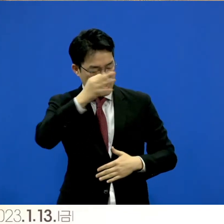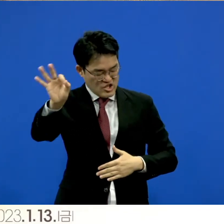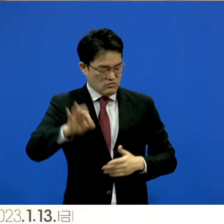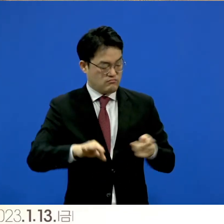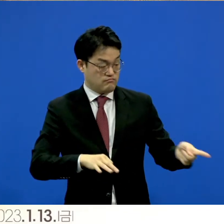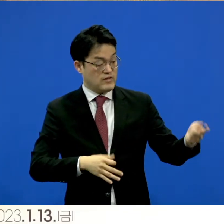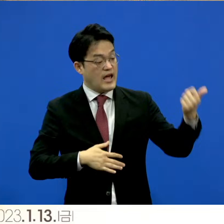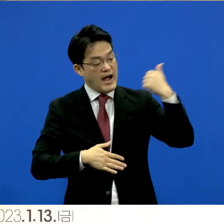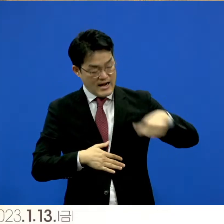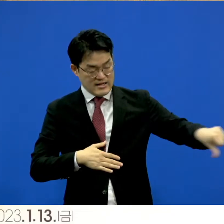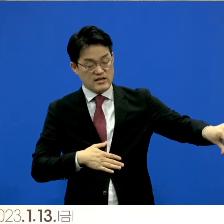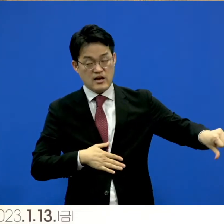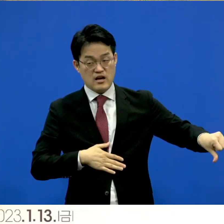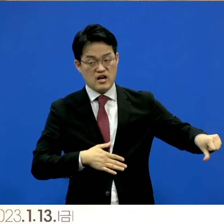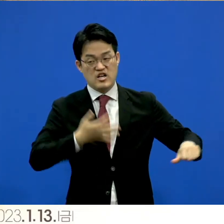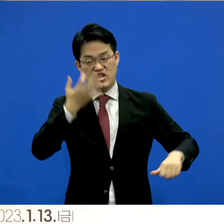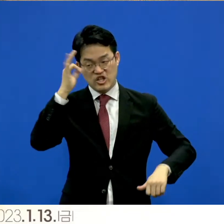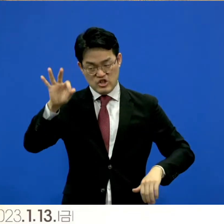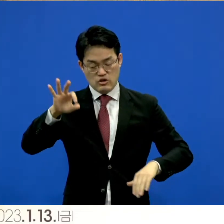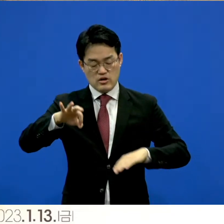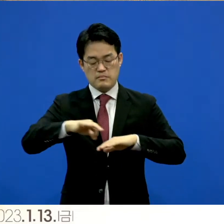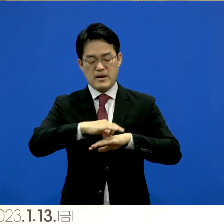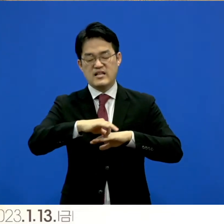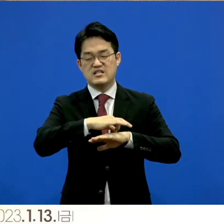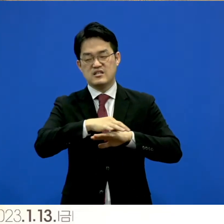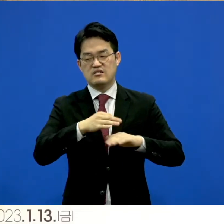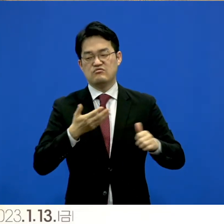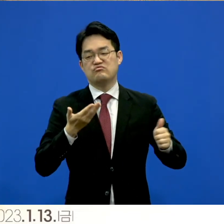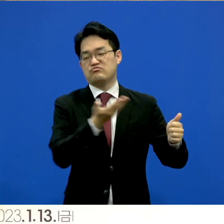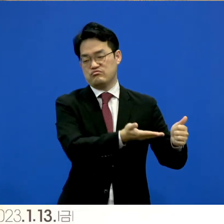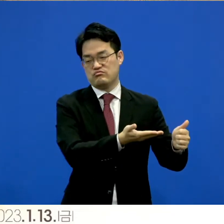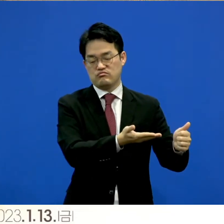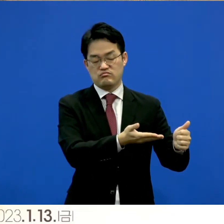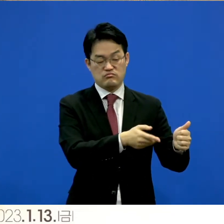아마 이 부분은 큰아들이 가장 싫어할 대목입니다.